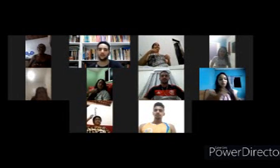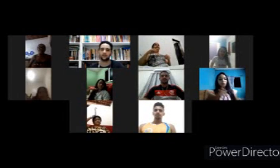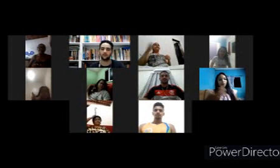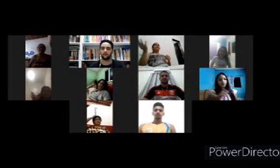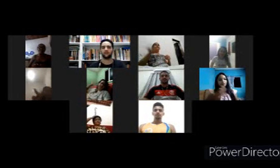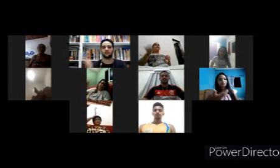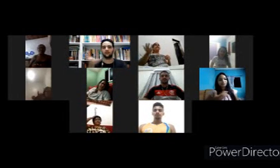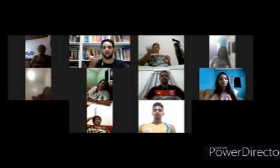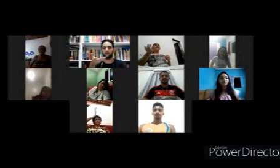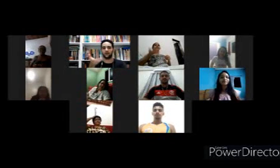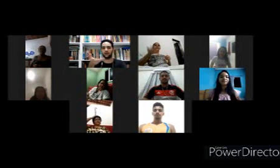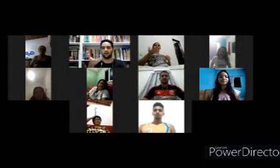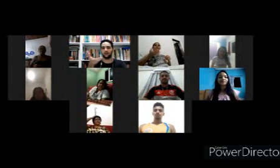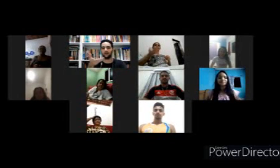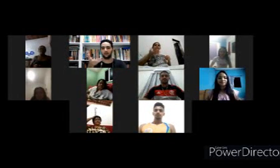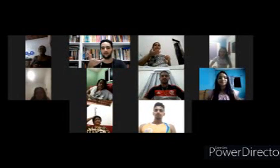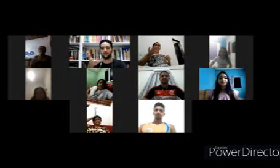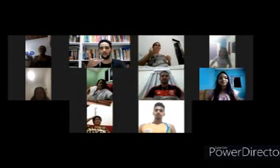Certo. Correr.